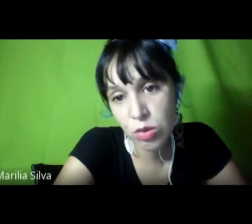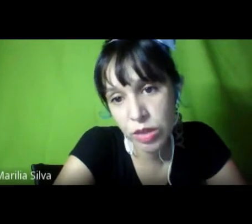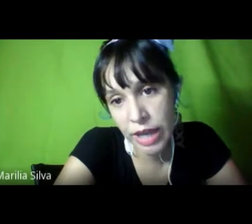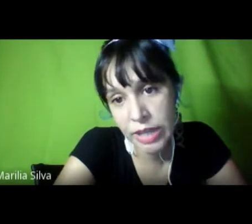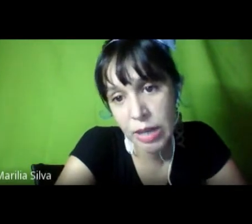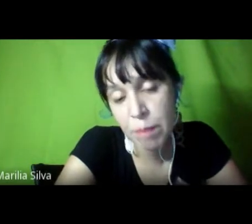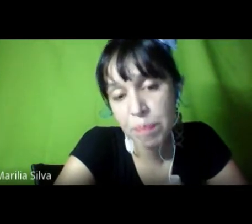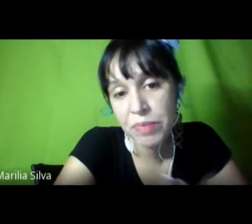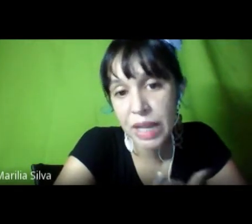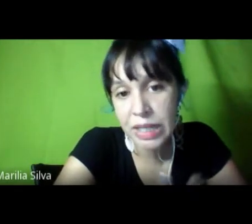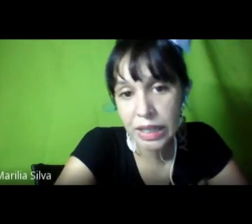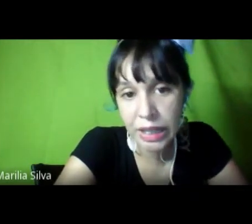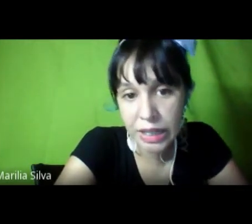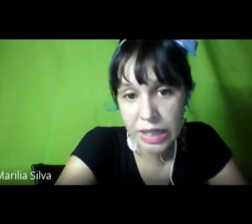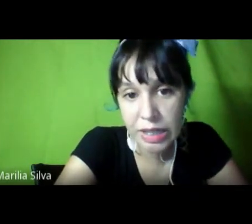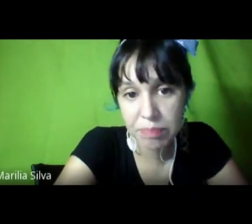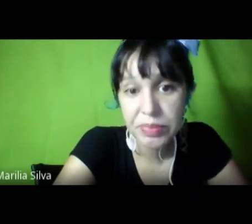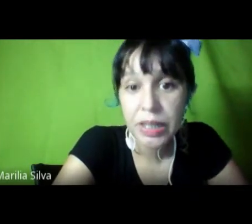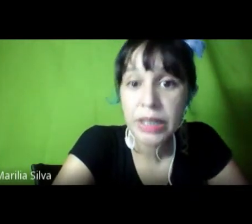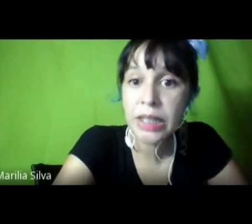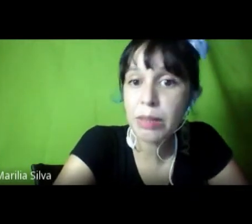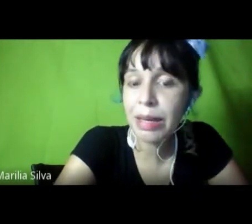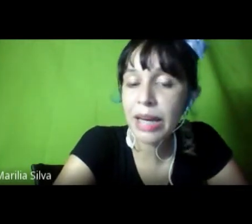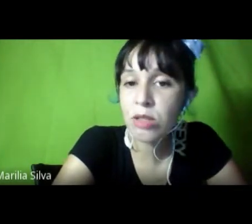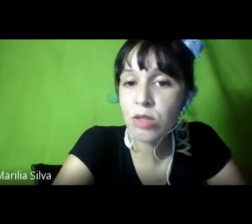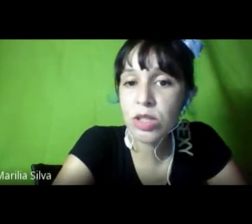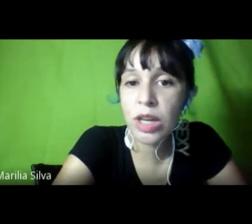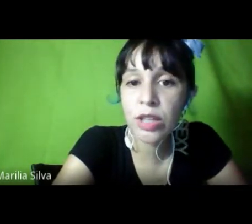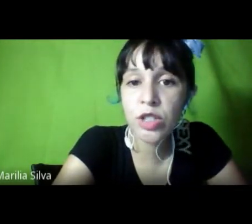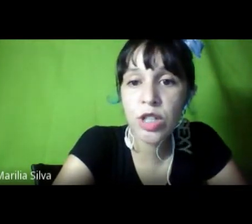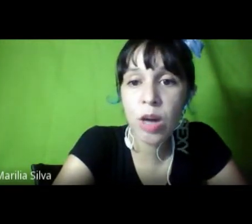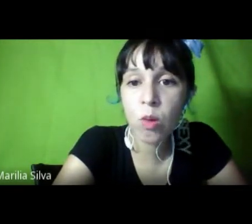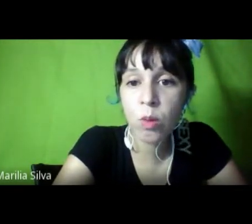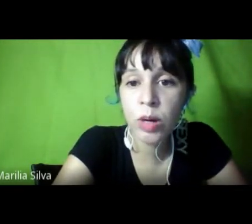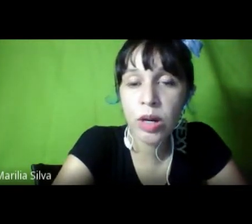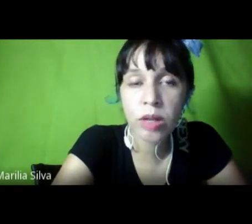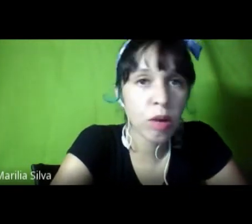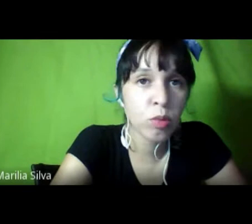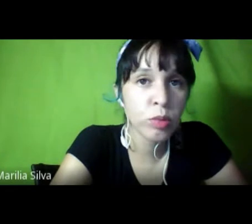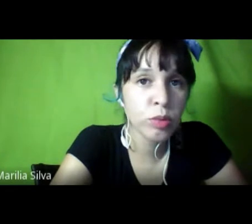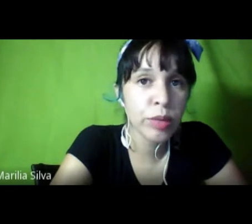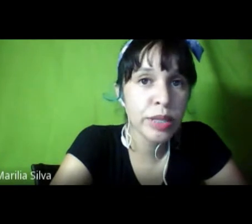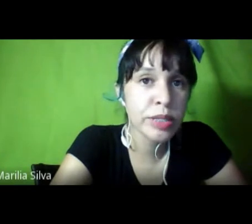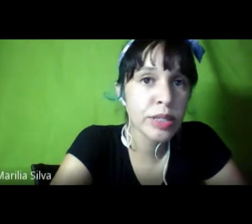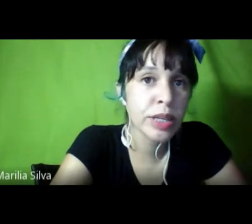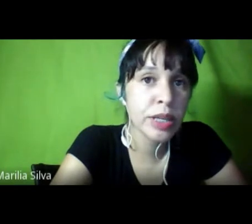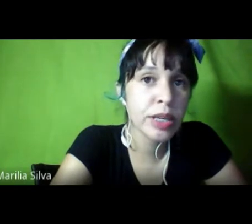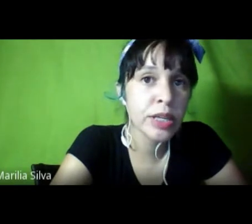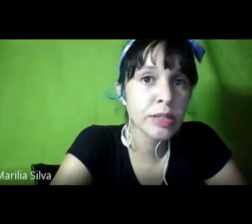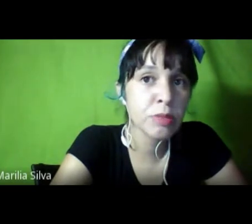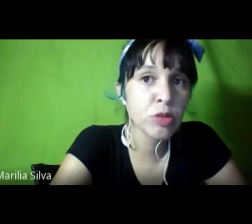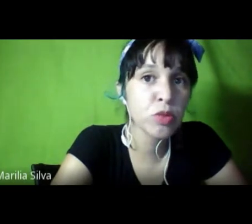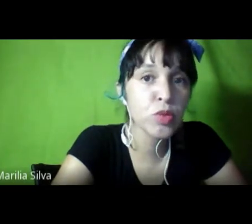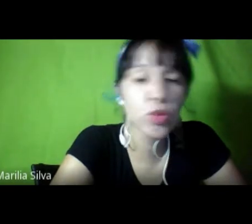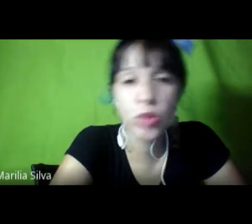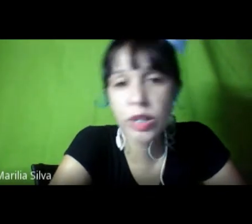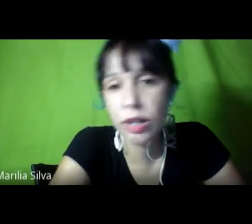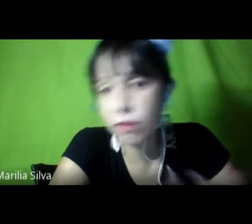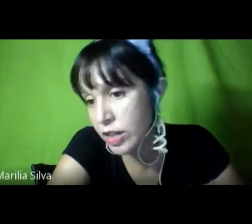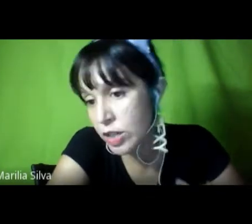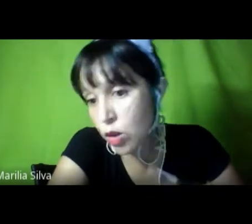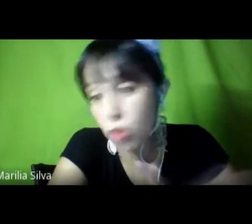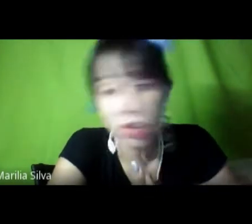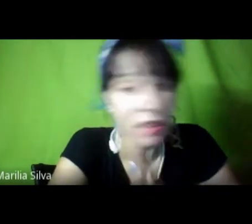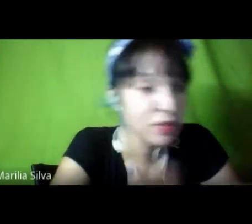na surdez dessa criança. Tem também casos, né, de alguma doença e essa pessoa ficou surda